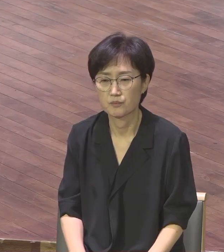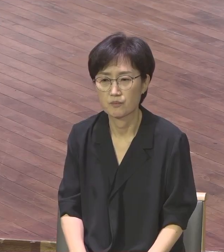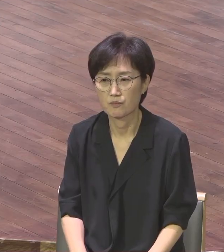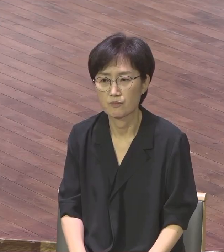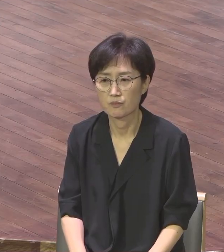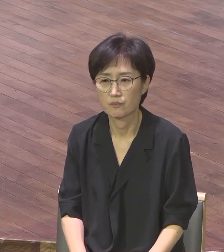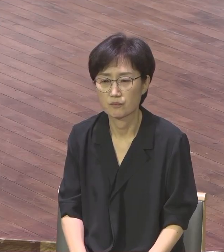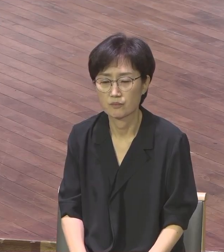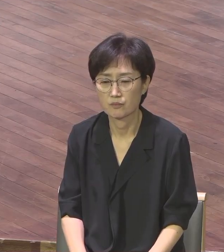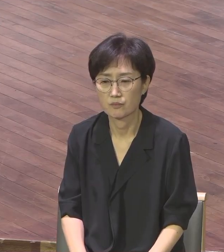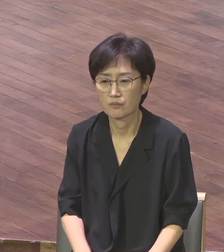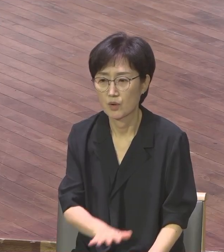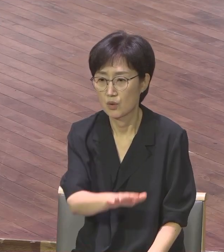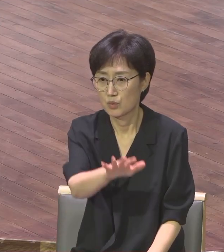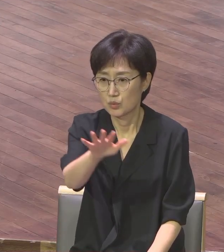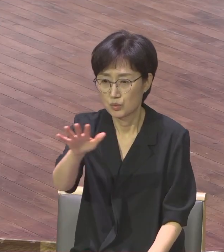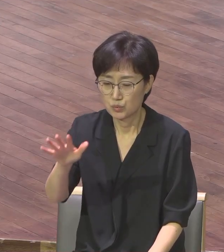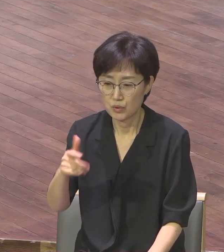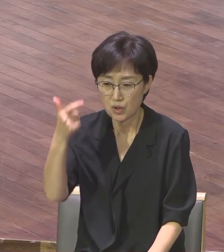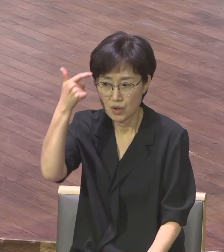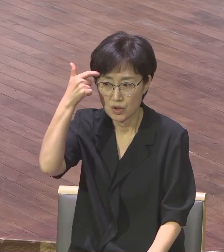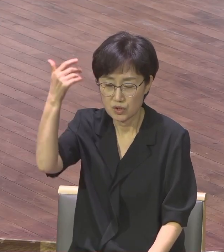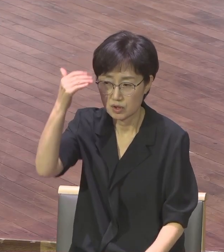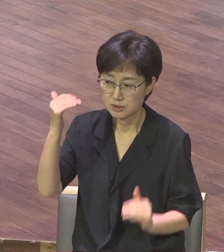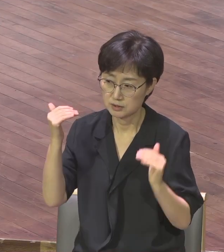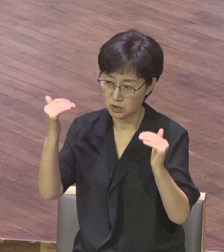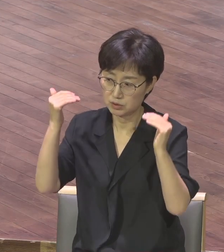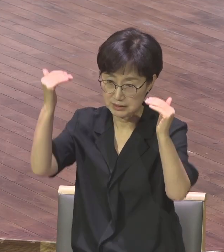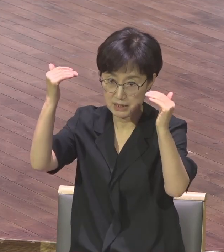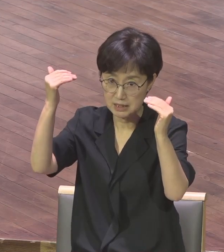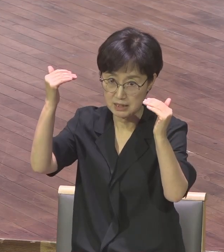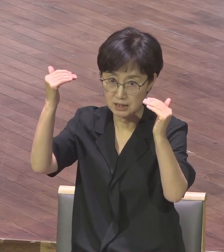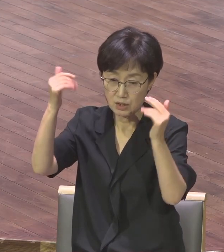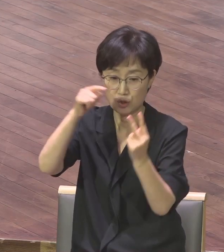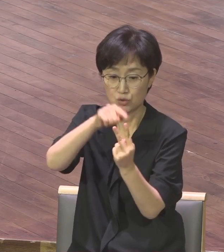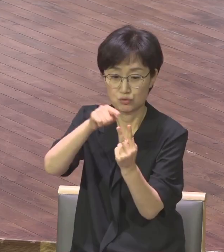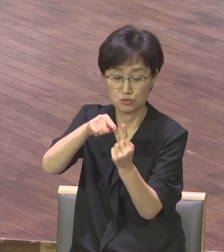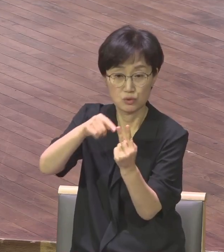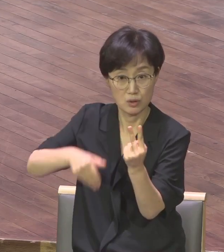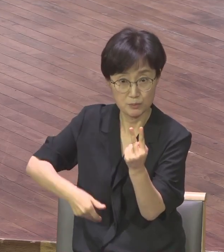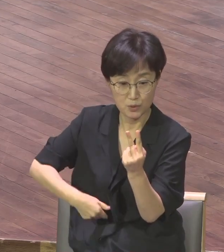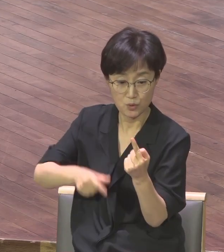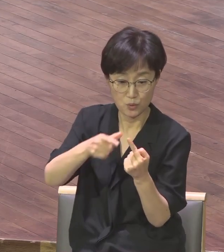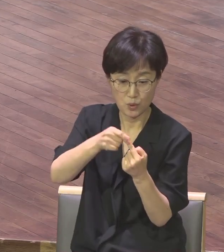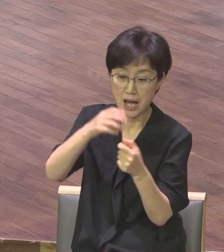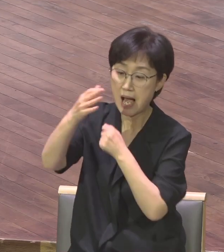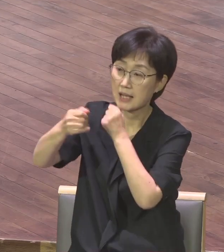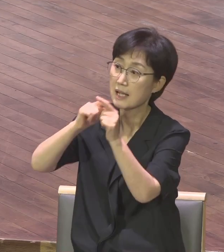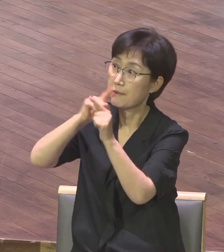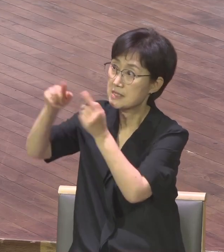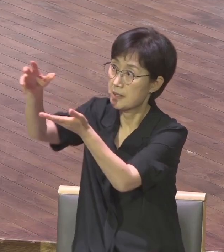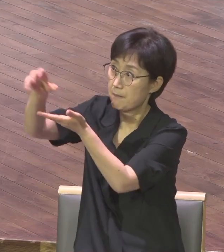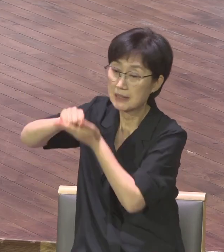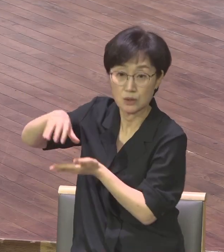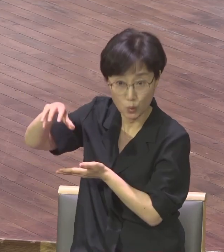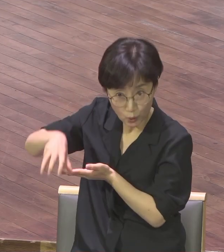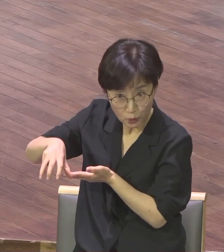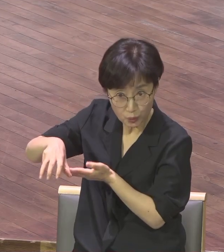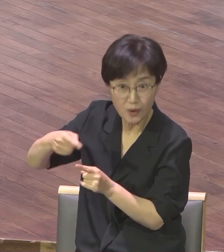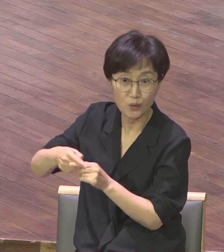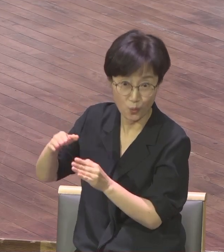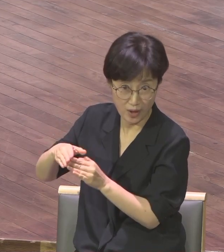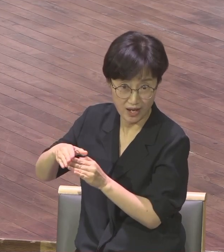우리는 두 가지 영적 성장 포인트에 있어야 말씀과 현장. 제가 말씀드리잖아요.